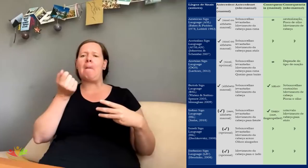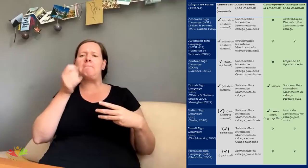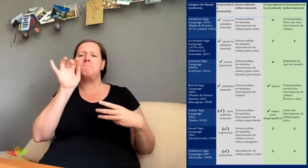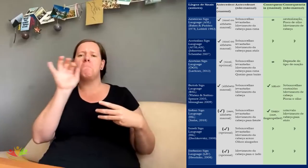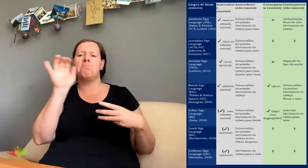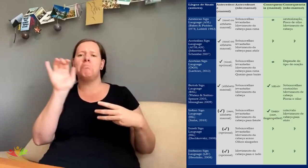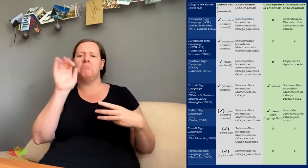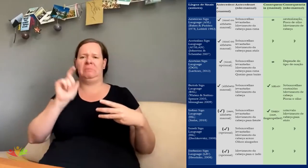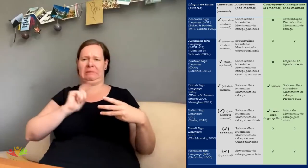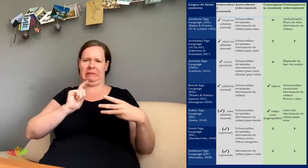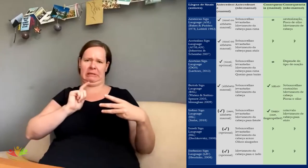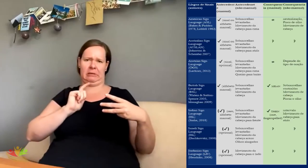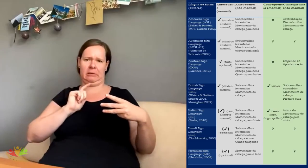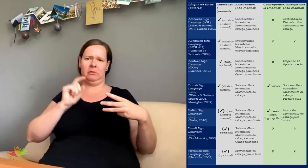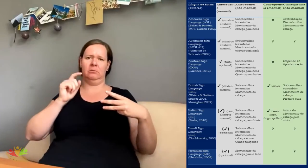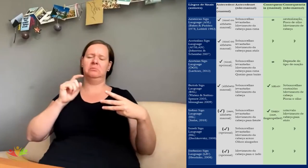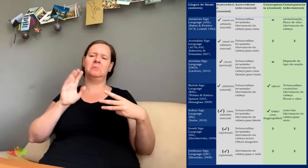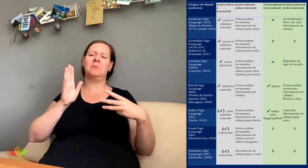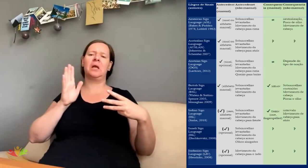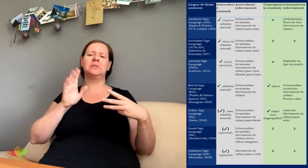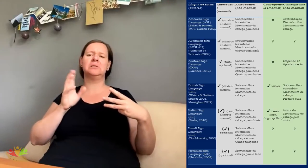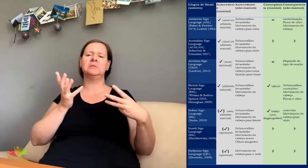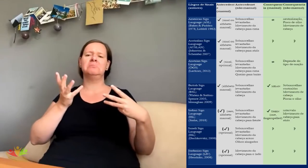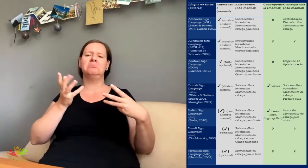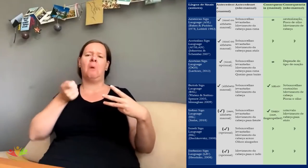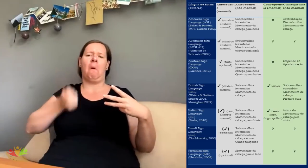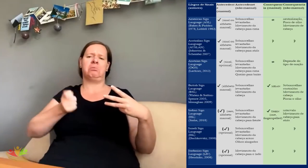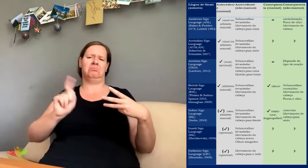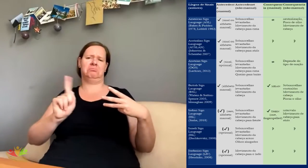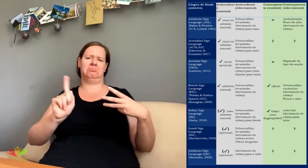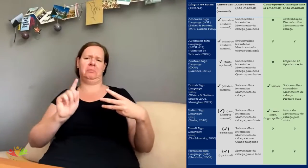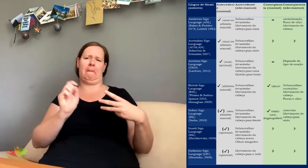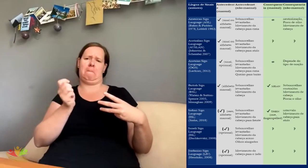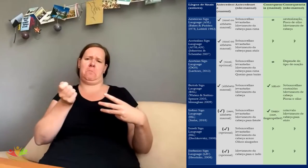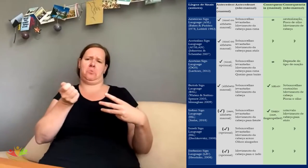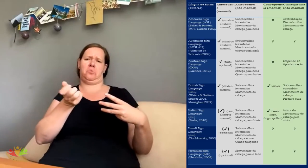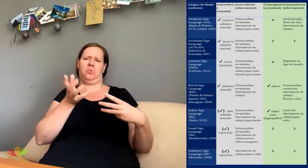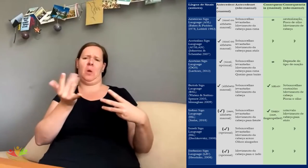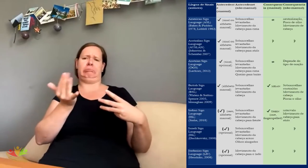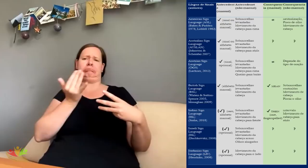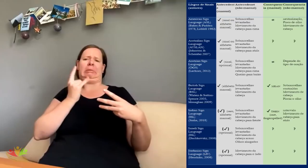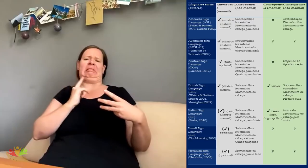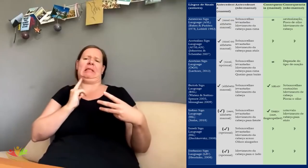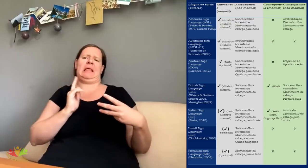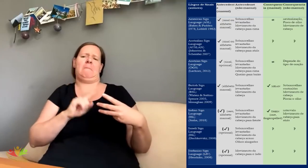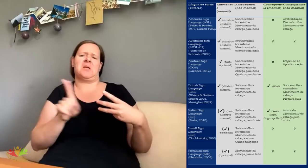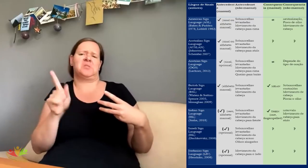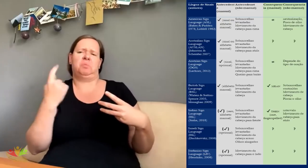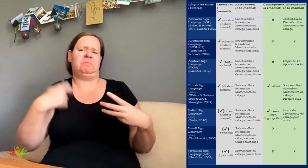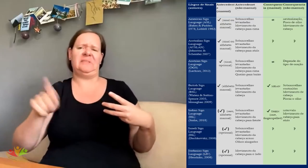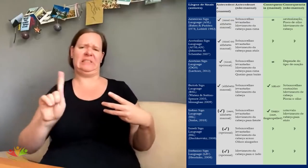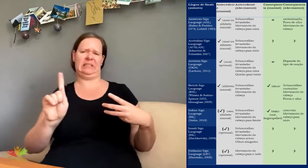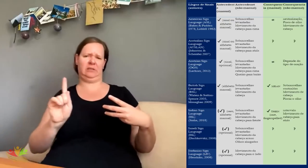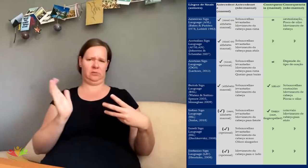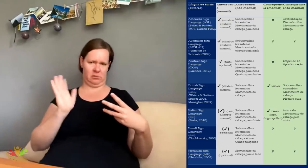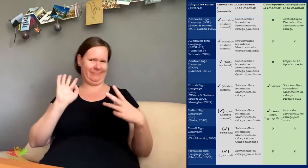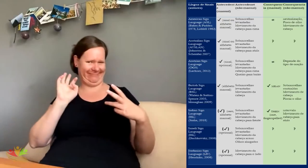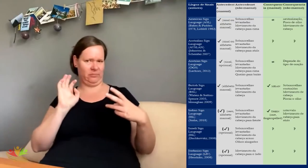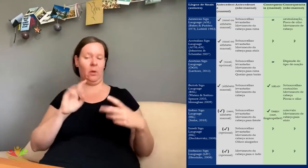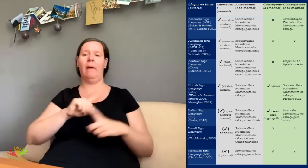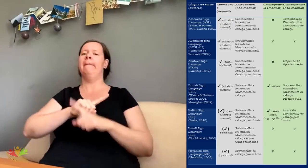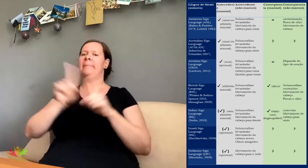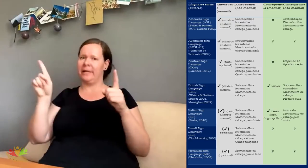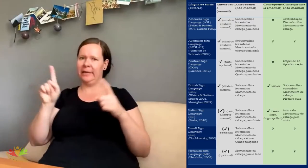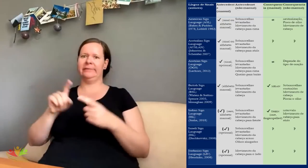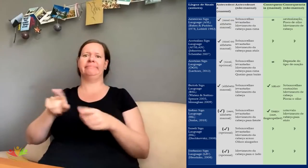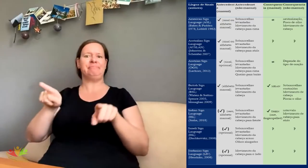sobrancelha é obrigatório. Em algumas outras línguas de sinais, nas outras línguas de sinais da tabela, esses